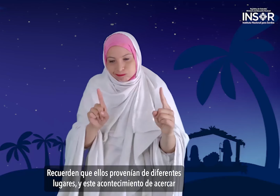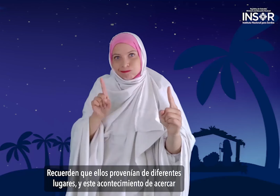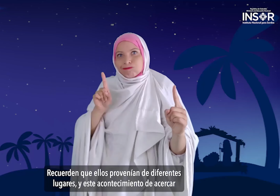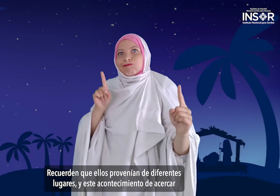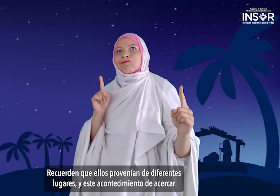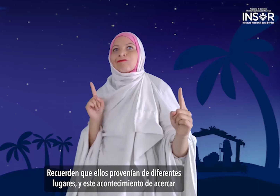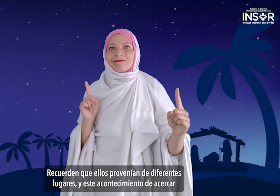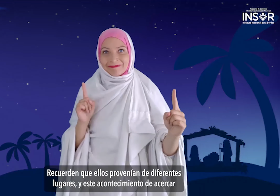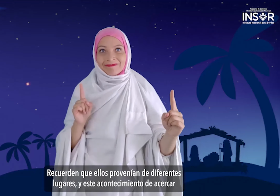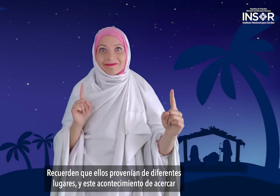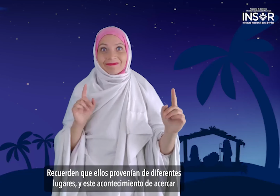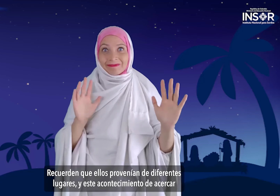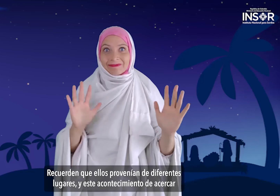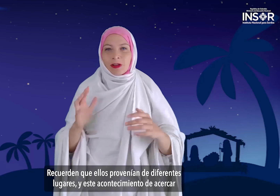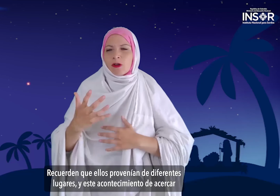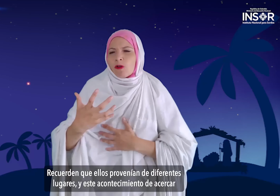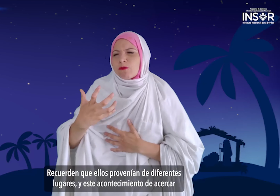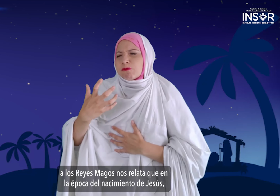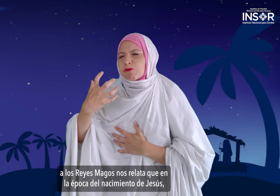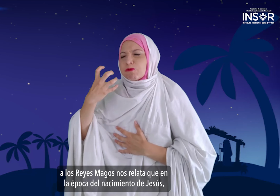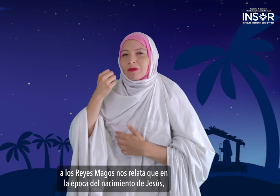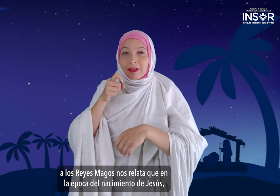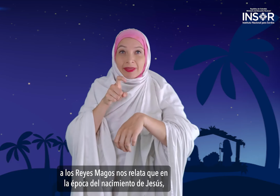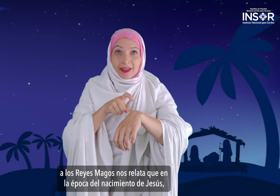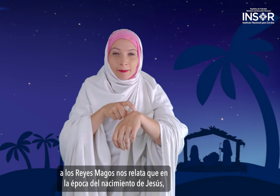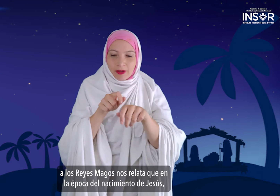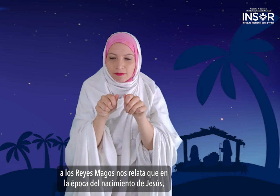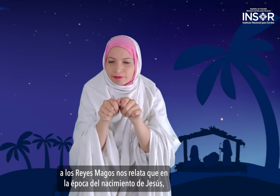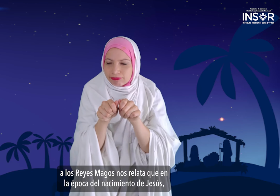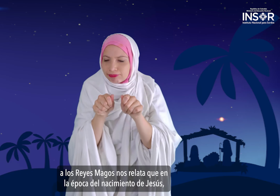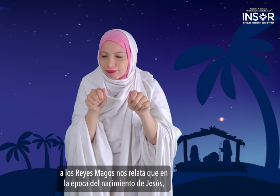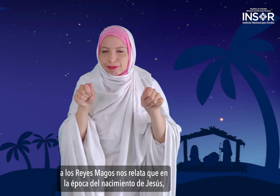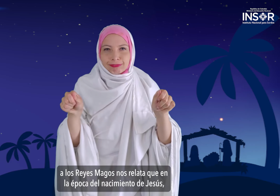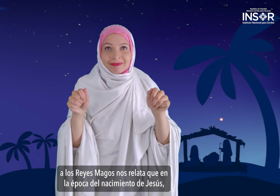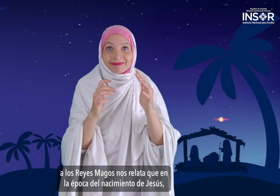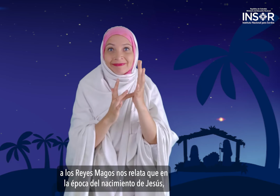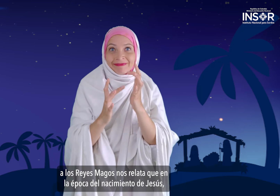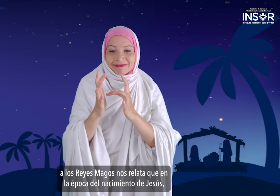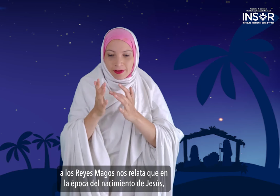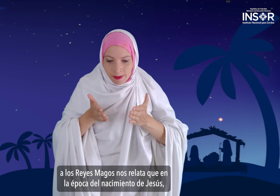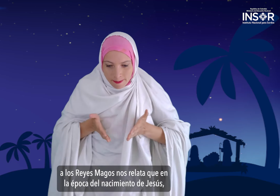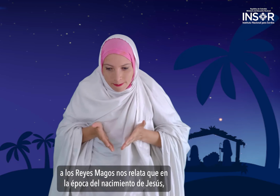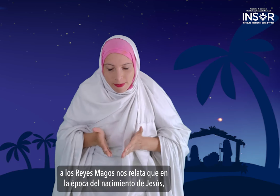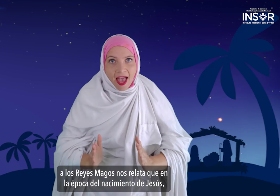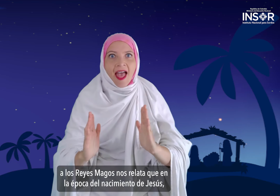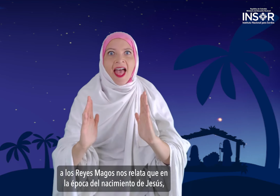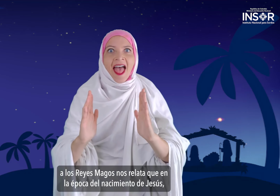Y este acontecimiento de acercar a los reyes magos, nos relata que en la época del nacimiento